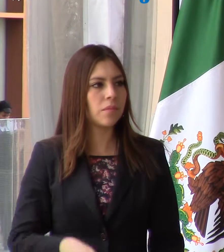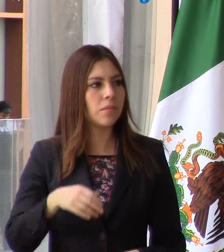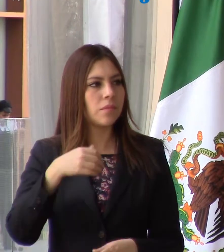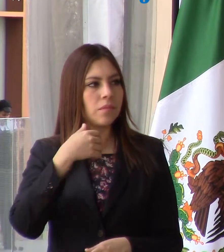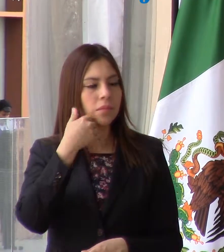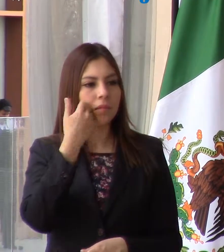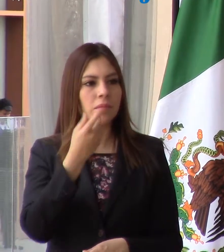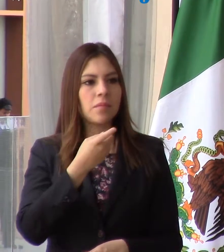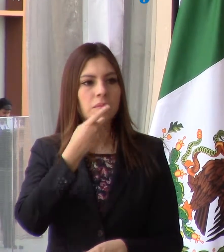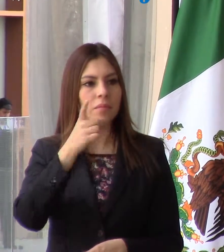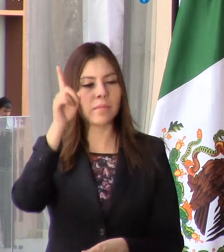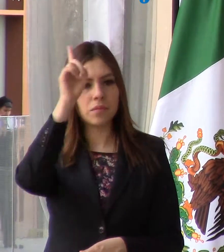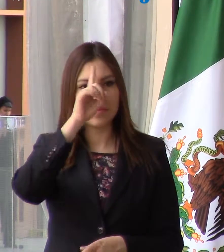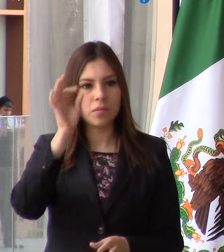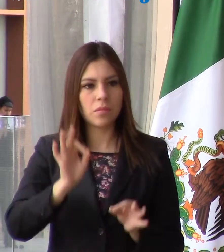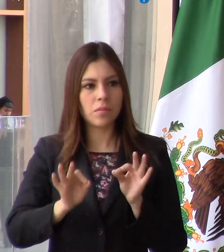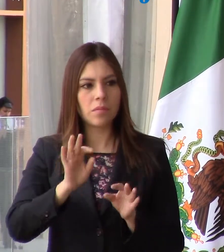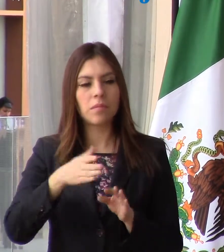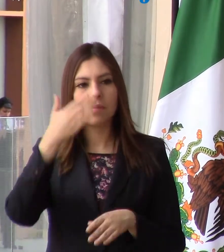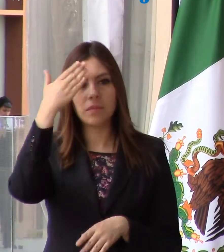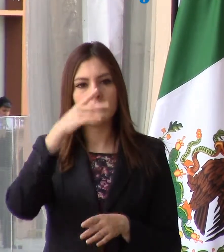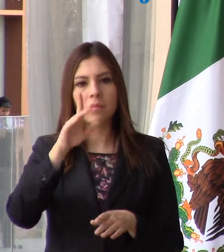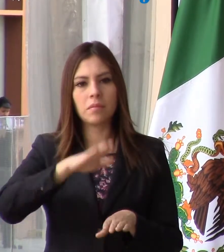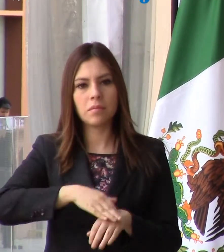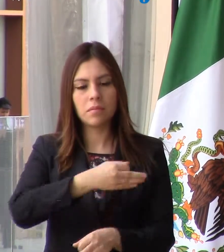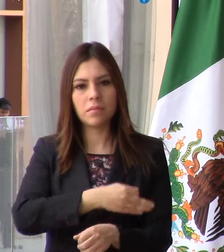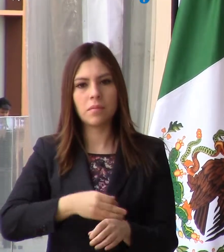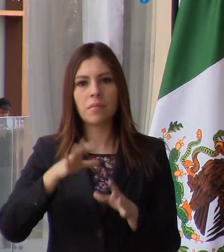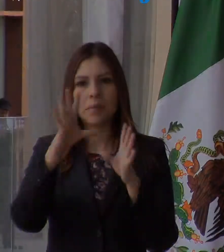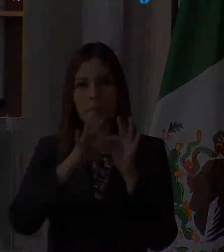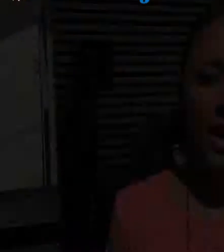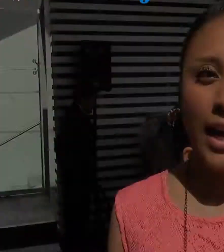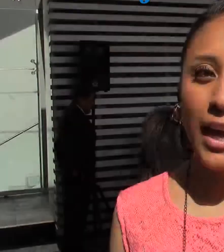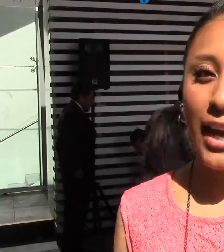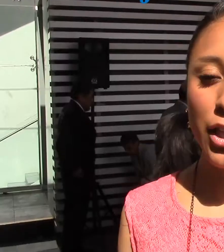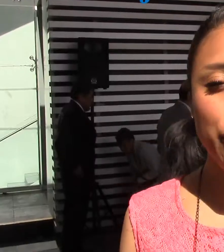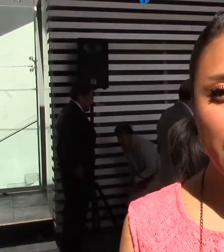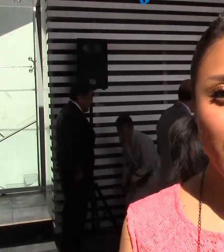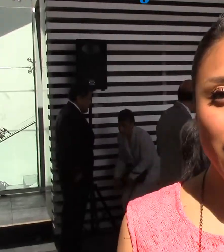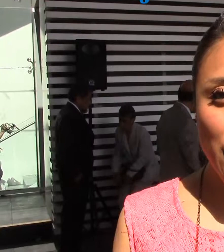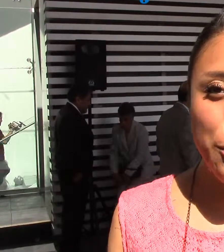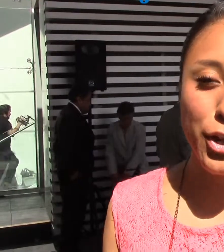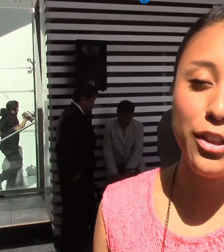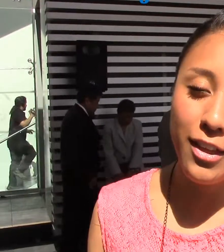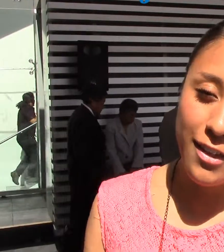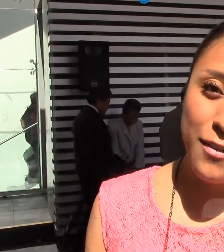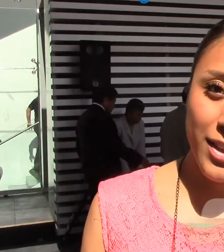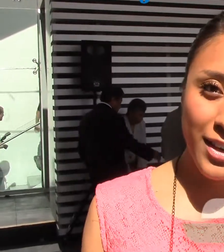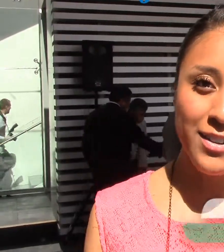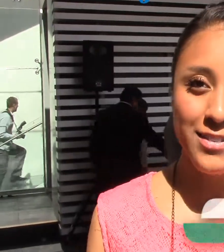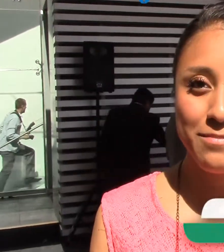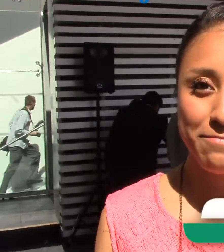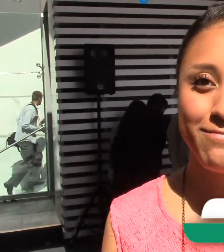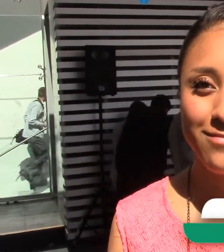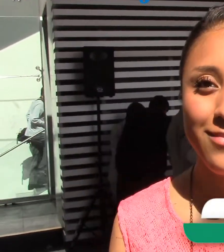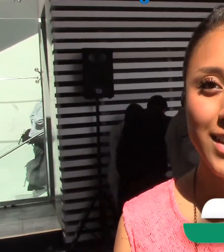seguramente el consejero jurídico estará informando más tarde de esta situación. No, ya he tenido la oportunidad de